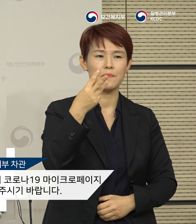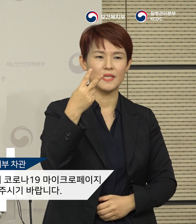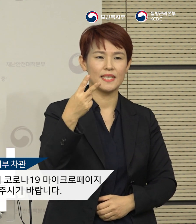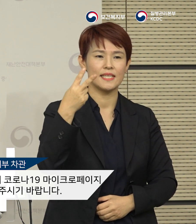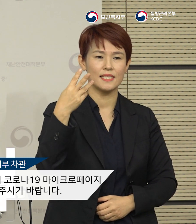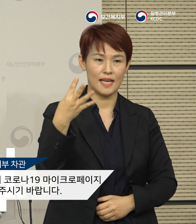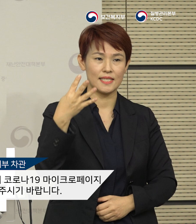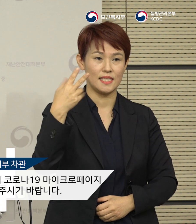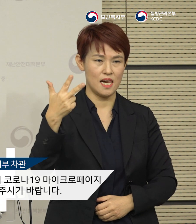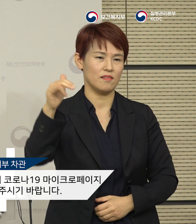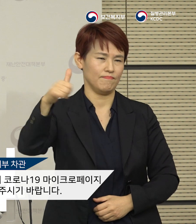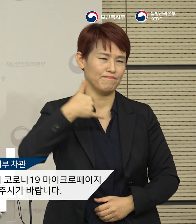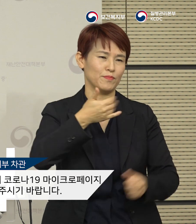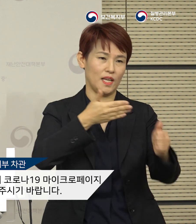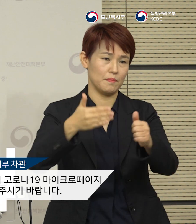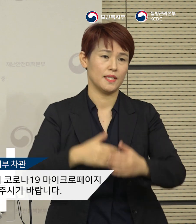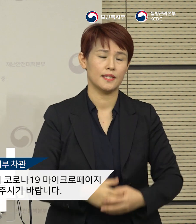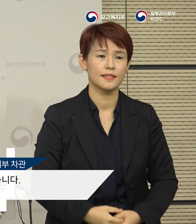044-202-3247로 연락 주시기 바랍니다.